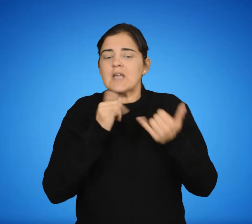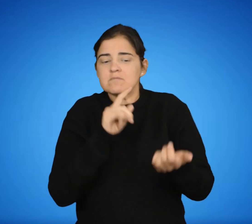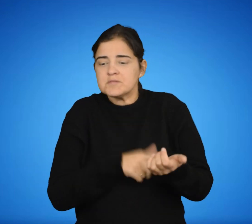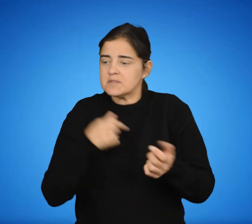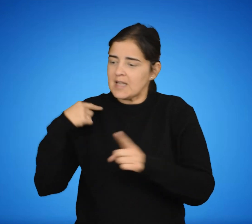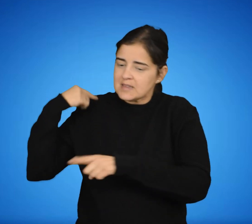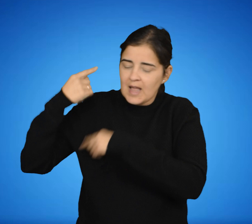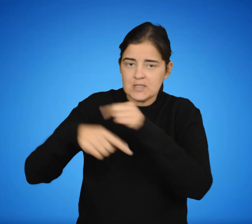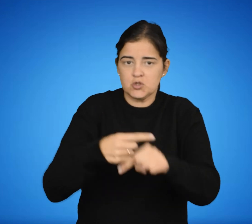hábitos y tradiciones.